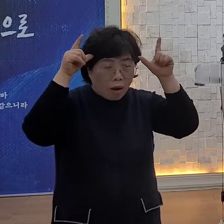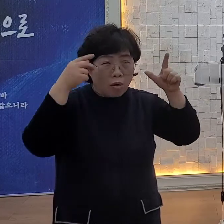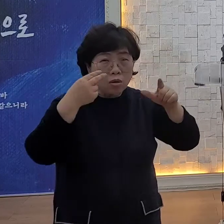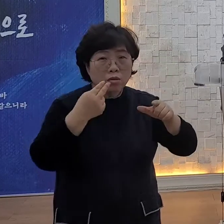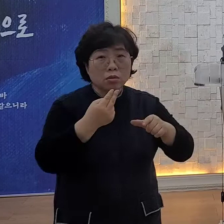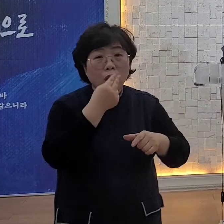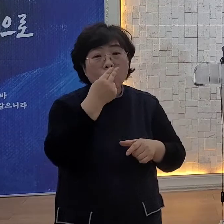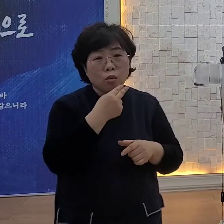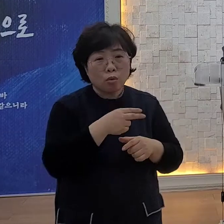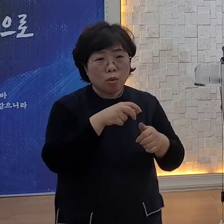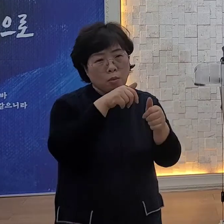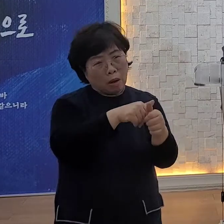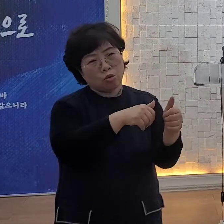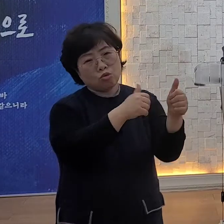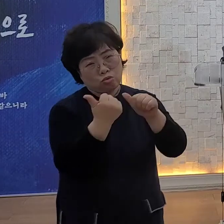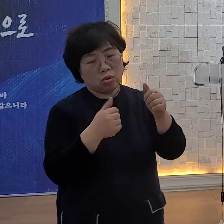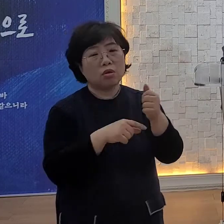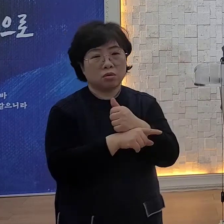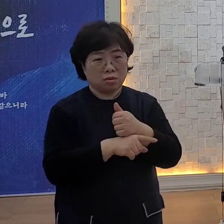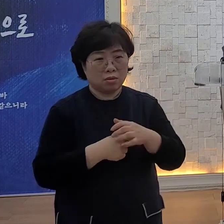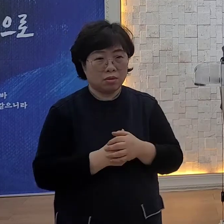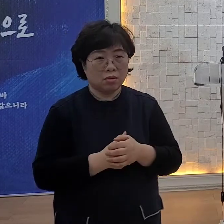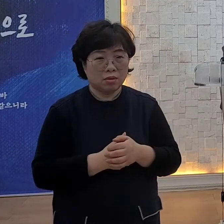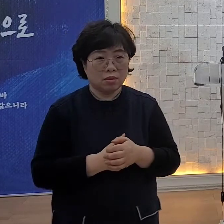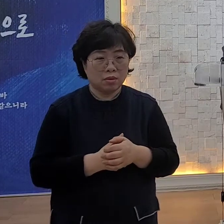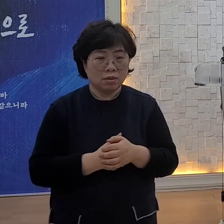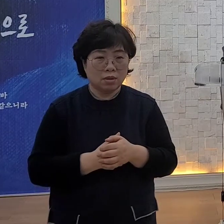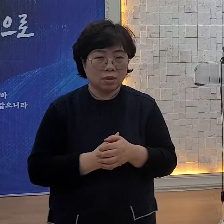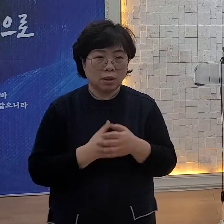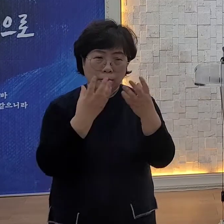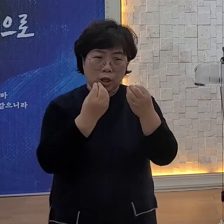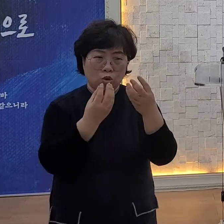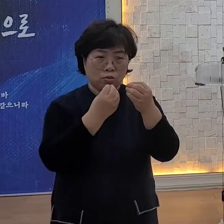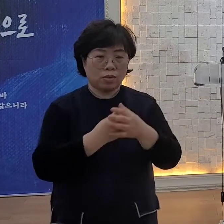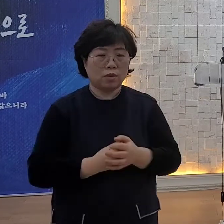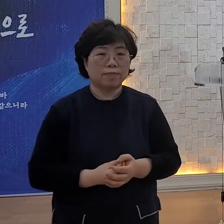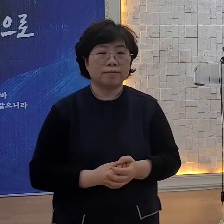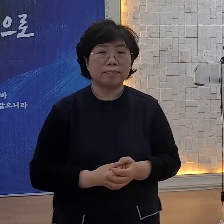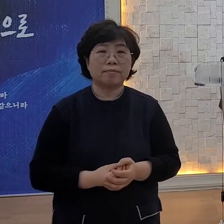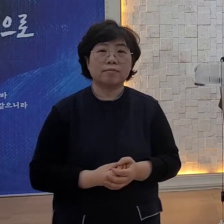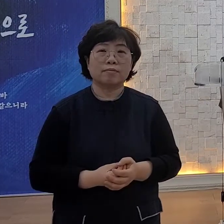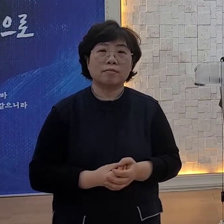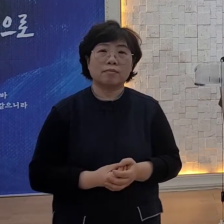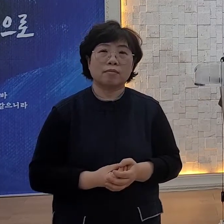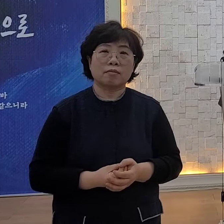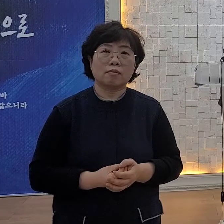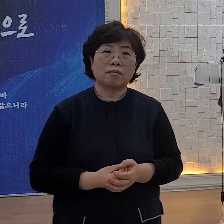그때 소는 사는데 말은 죽는다. 이 말입니다.